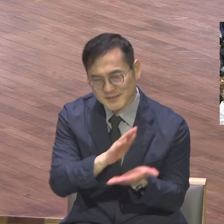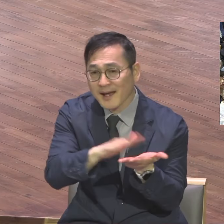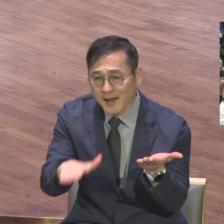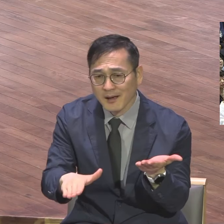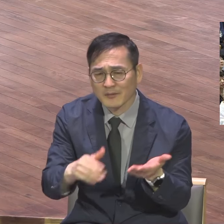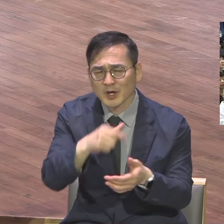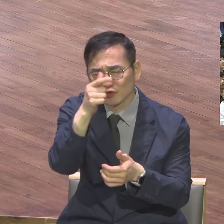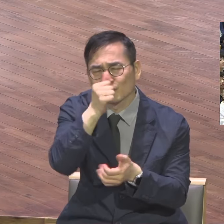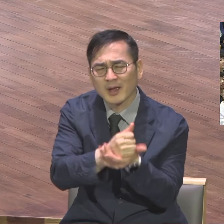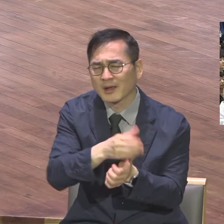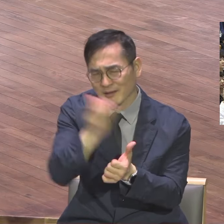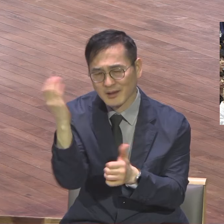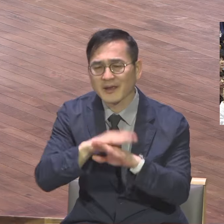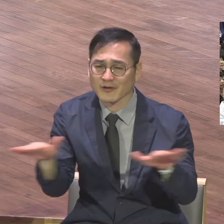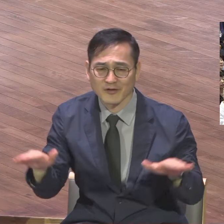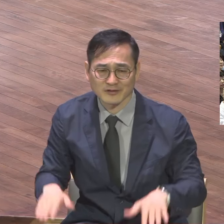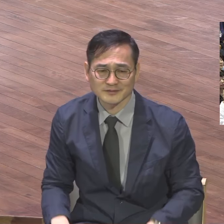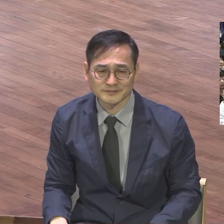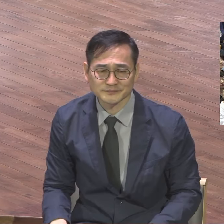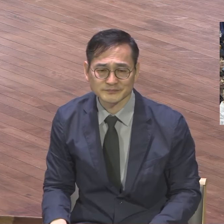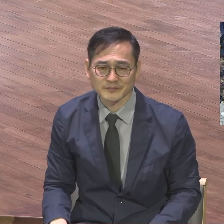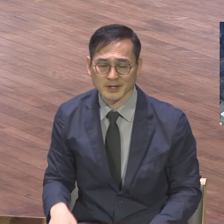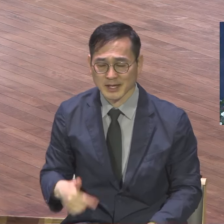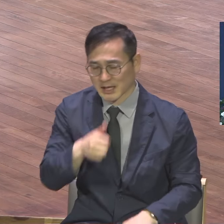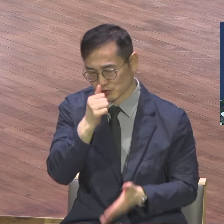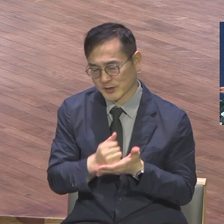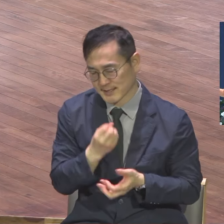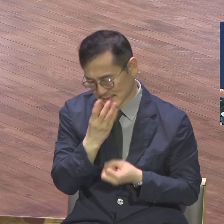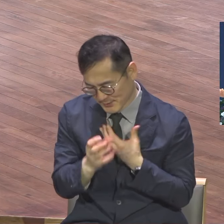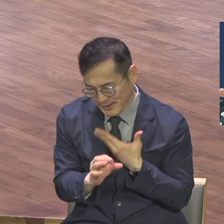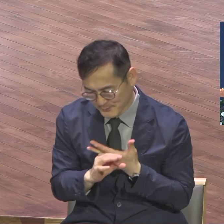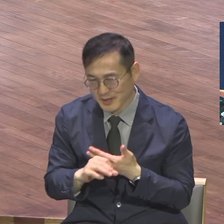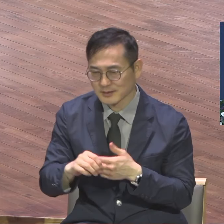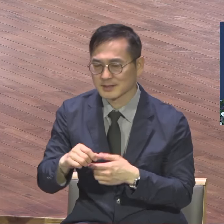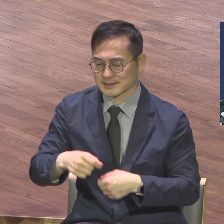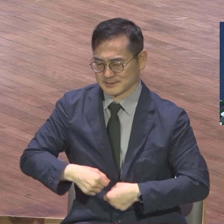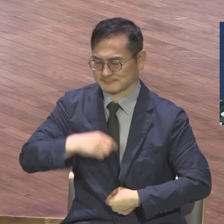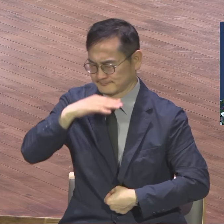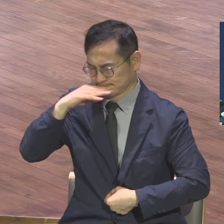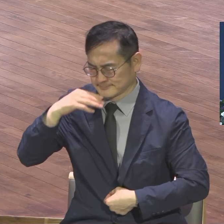만일 우리가 우리 죄를 자백하면 이는 저를 미쁘고로사 우리 죄를 사하시며.